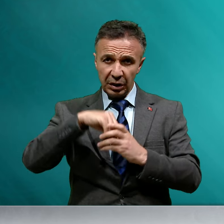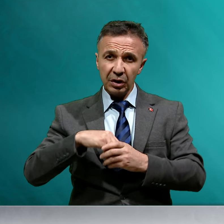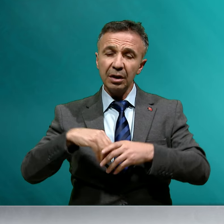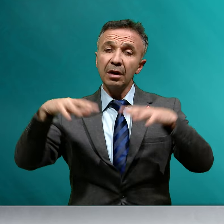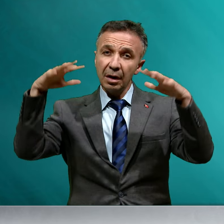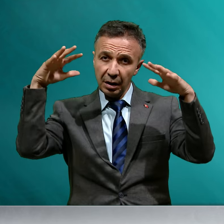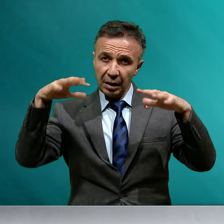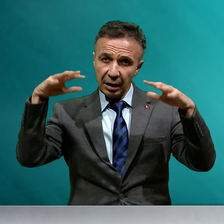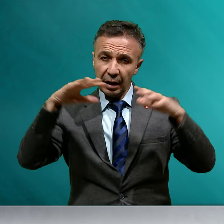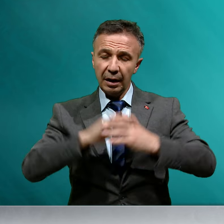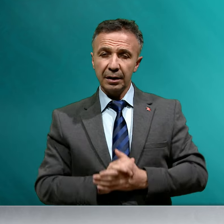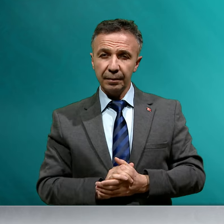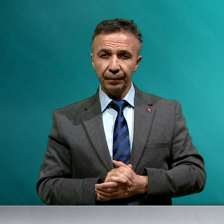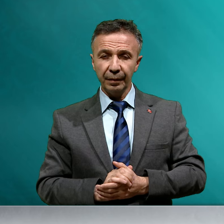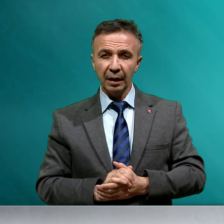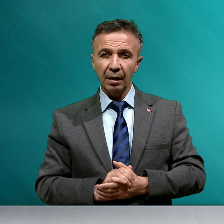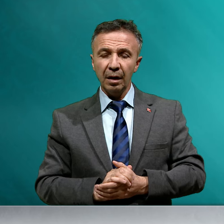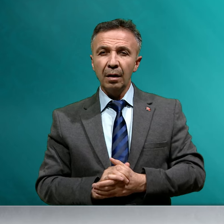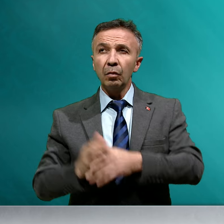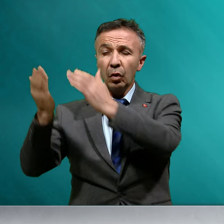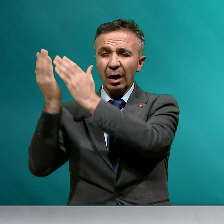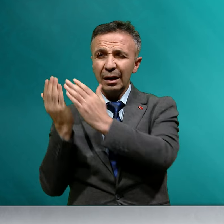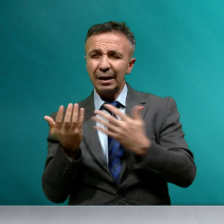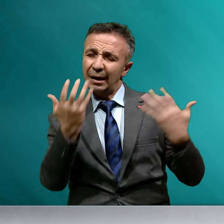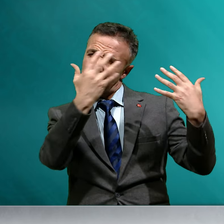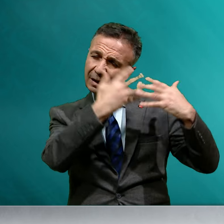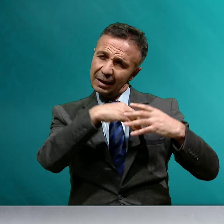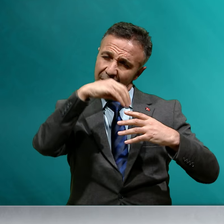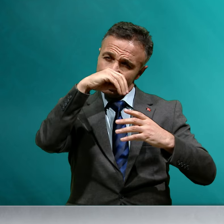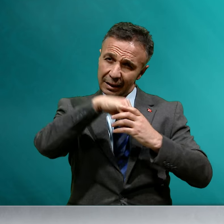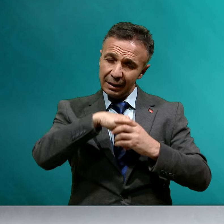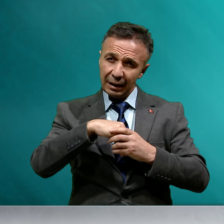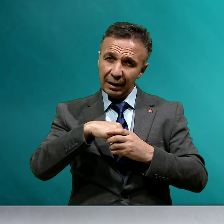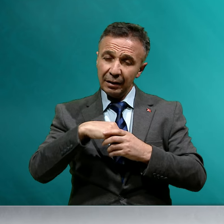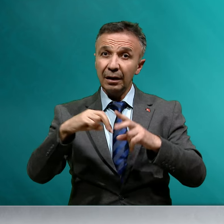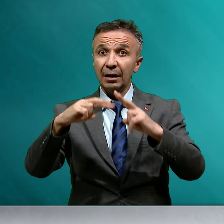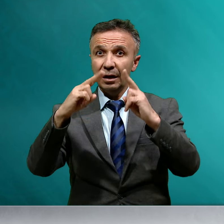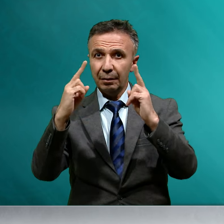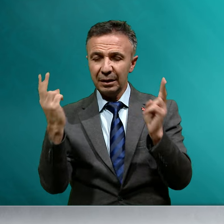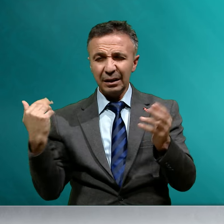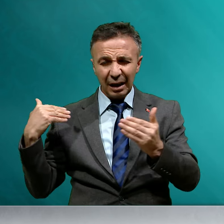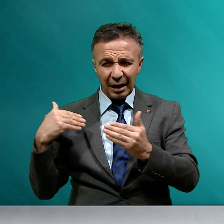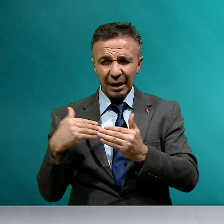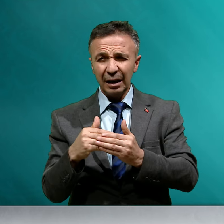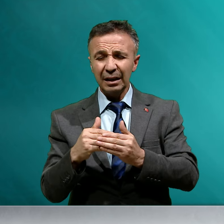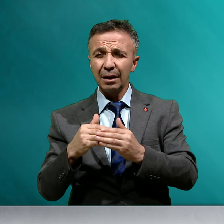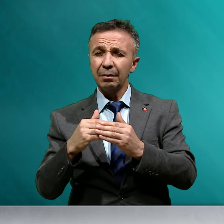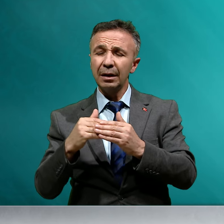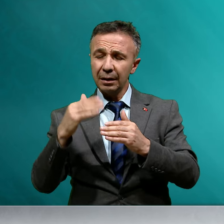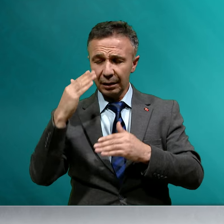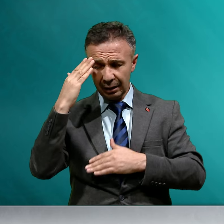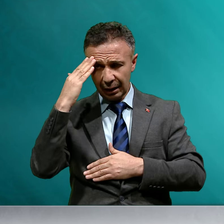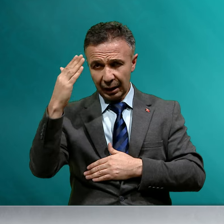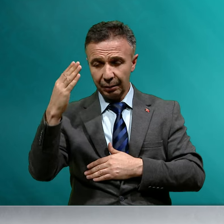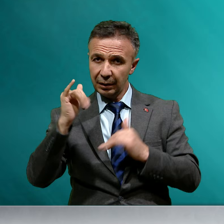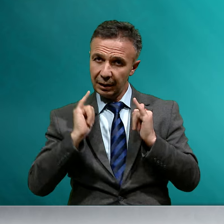O gece tan yerinin ağarmasına kadar bir selamdır, bir esenliktir.